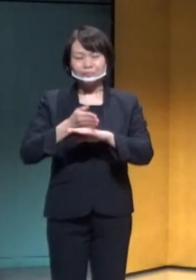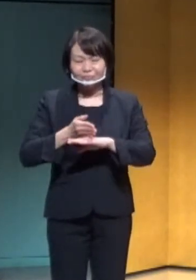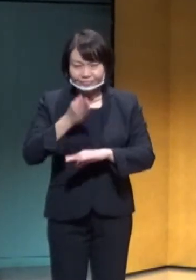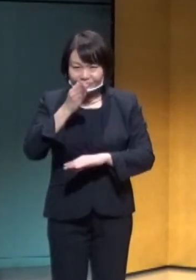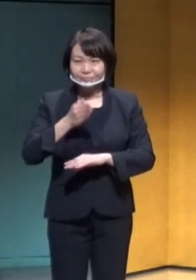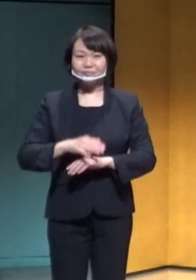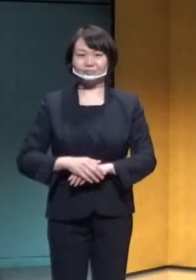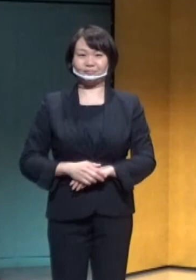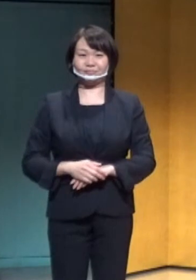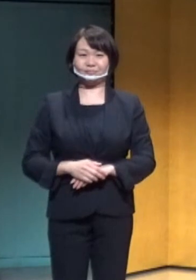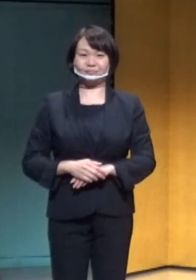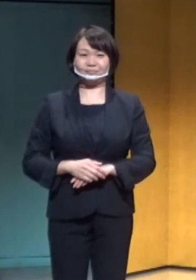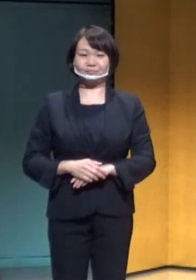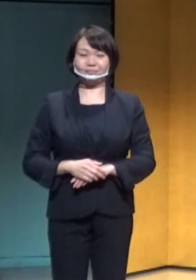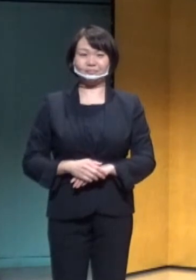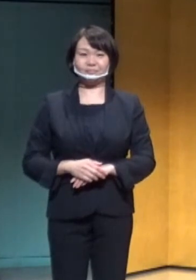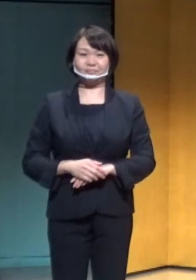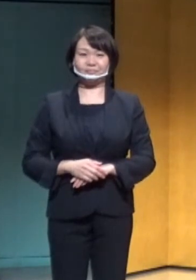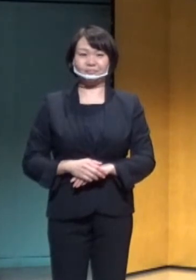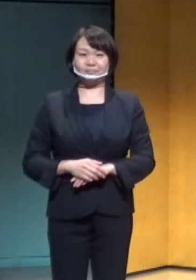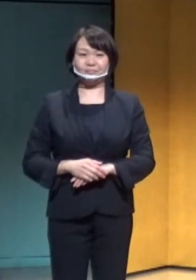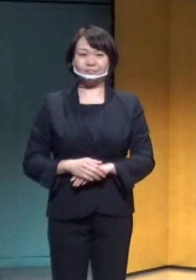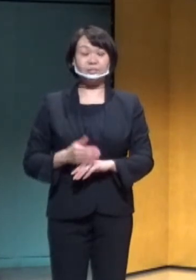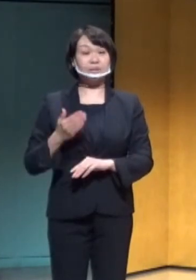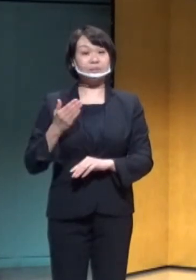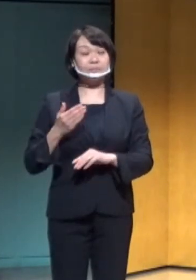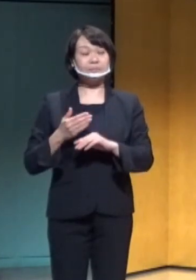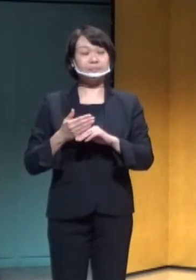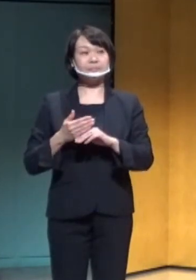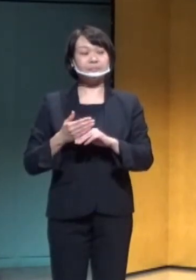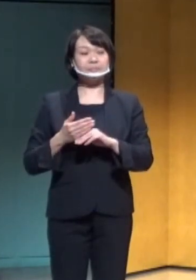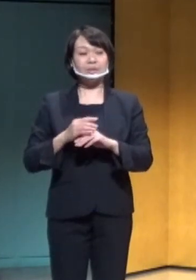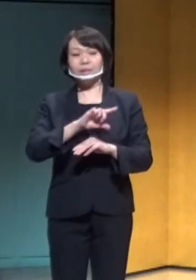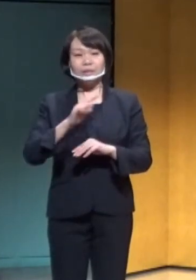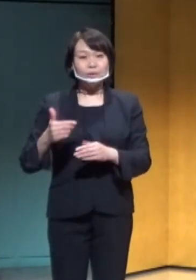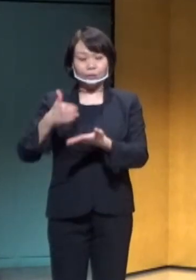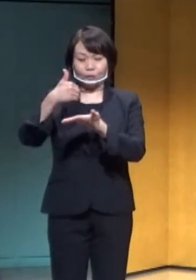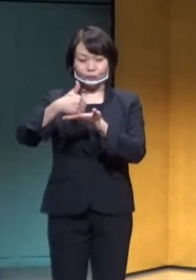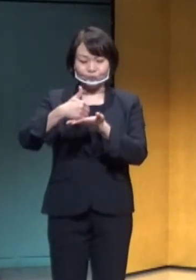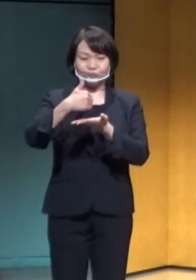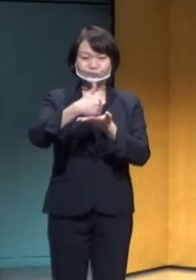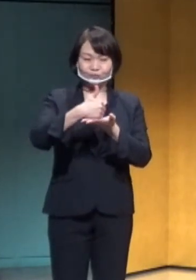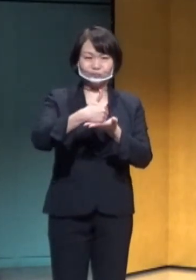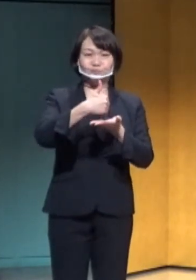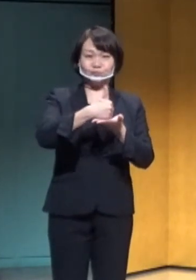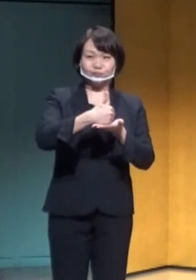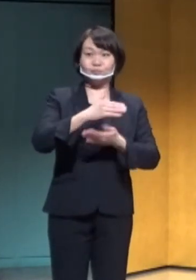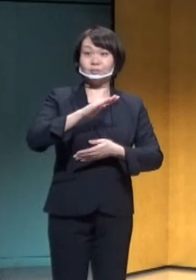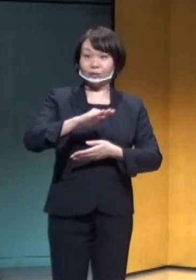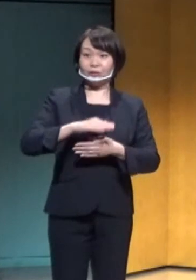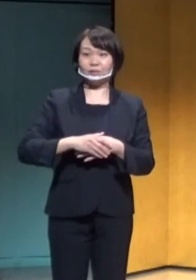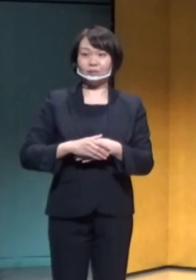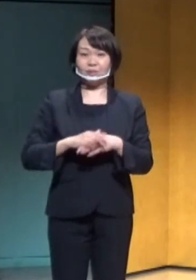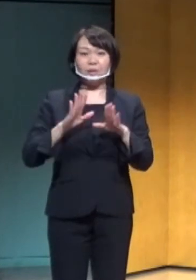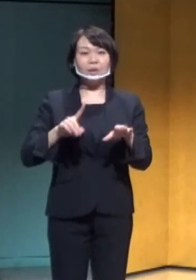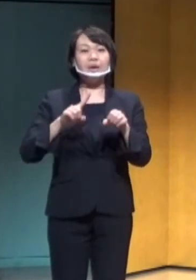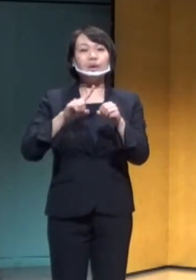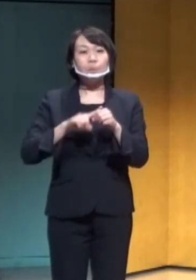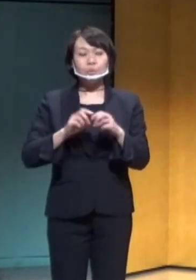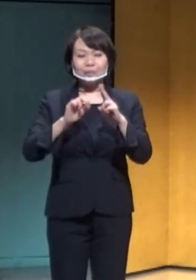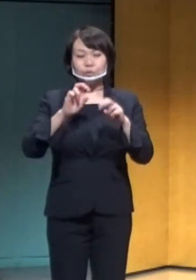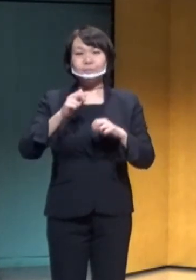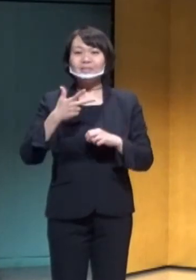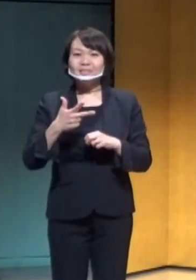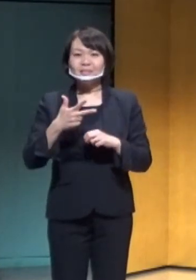ます。先ほど来からいろいろとお話をいただいている中で、今年は何と言いましても富士見市